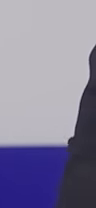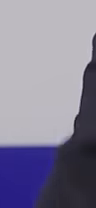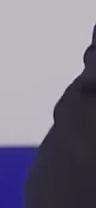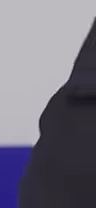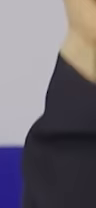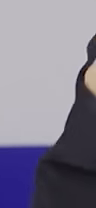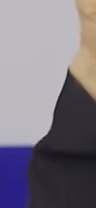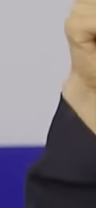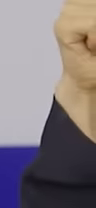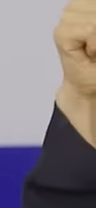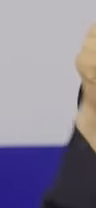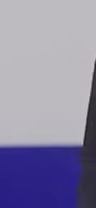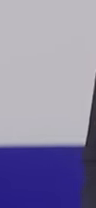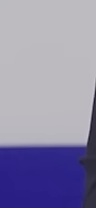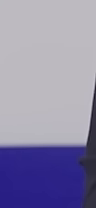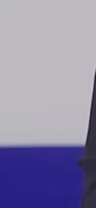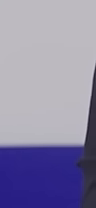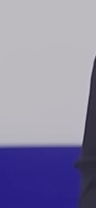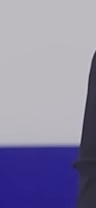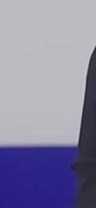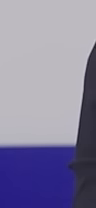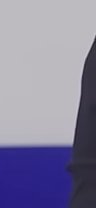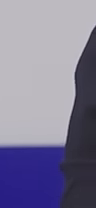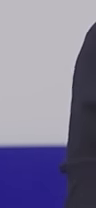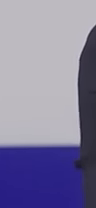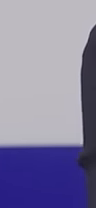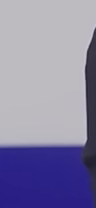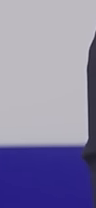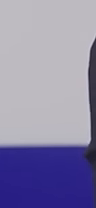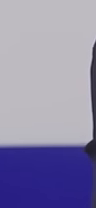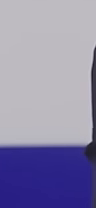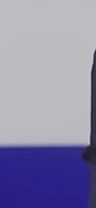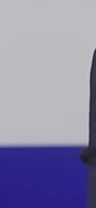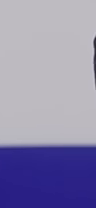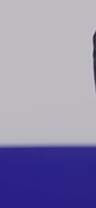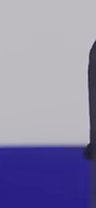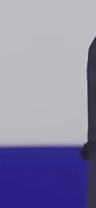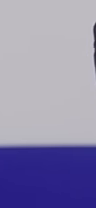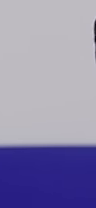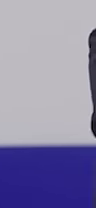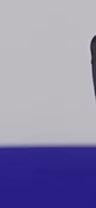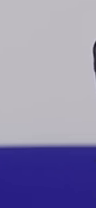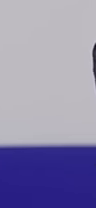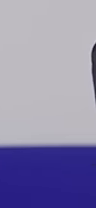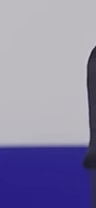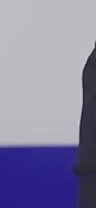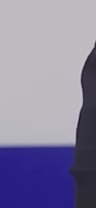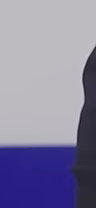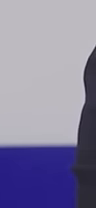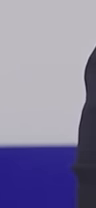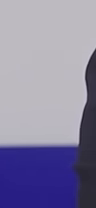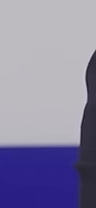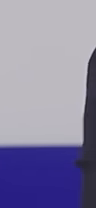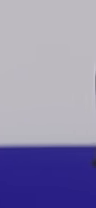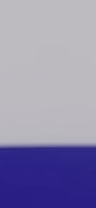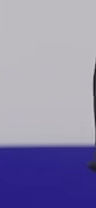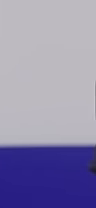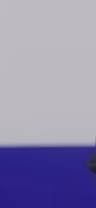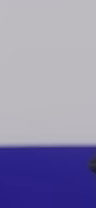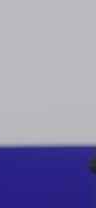접근이 이루어졌는데 여당이 그걸 정부가 반대했다는 것입니다. 여당이 반대를